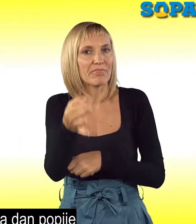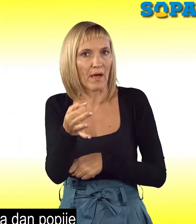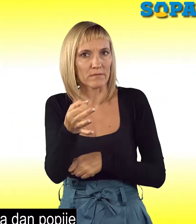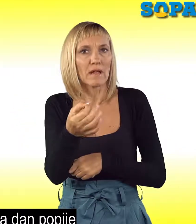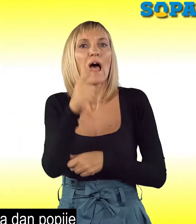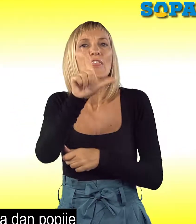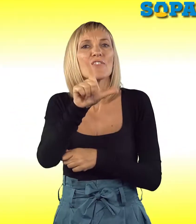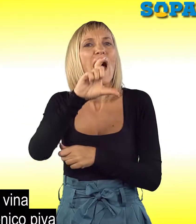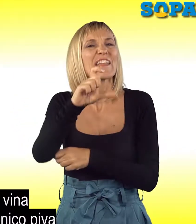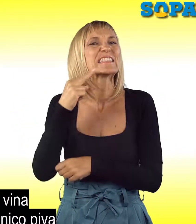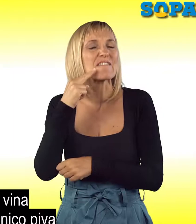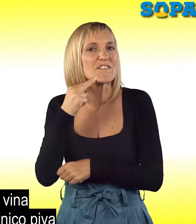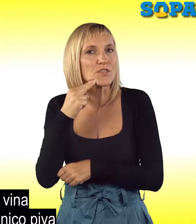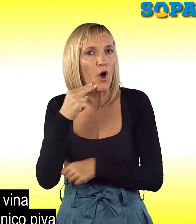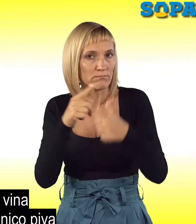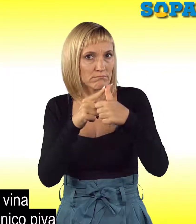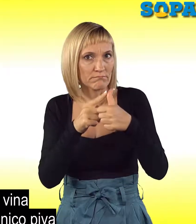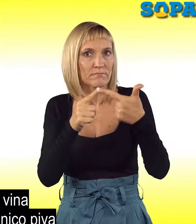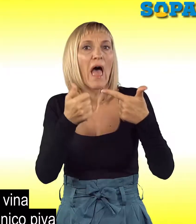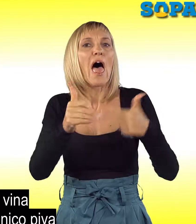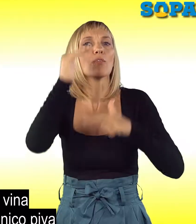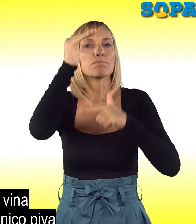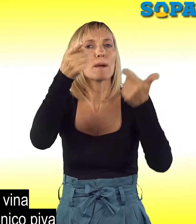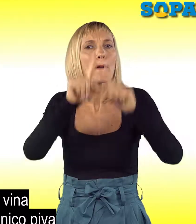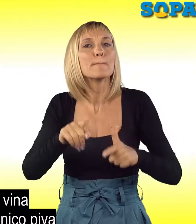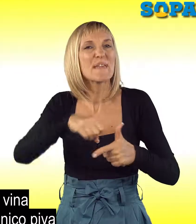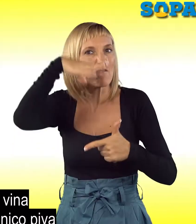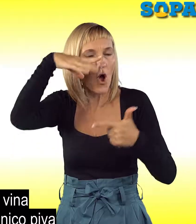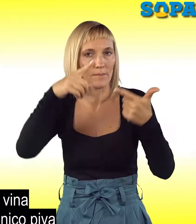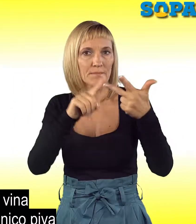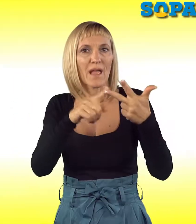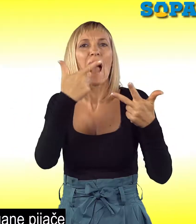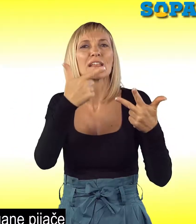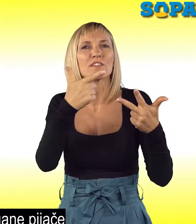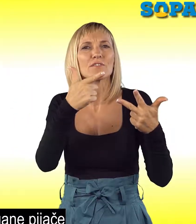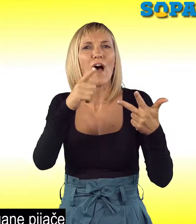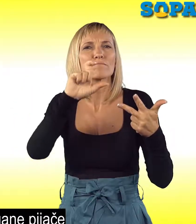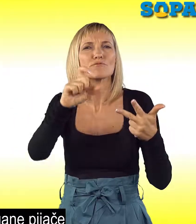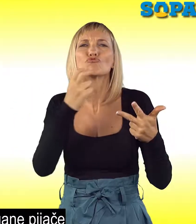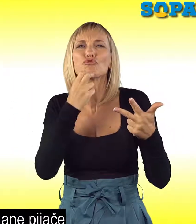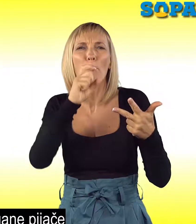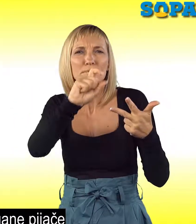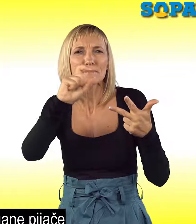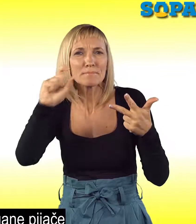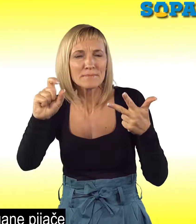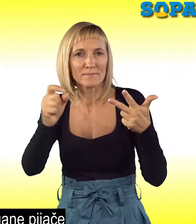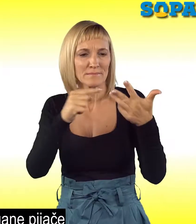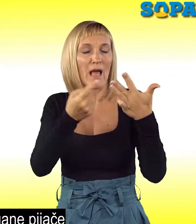popije 2 deci vina ali 1 steklenico piva ali 2 šilci žgane pijače